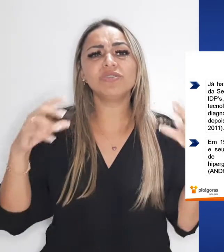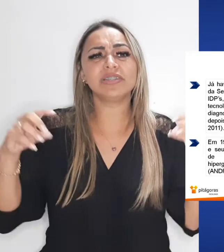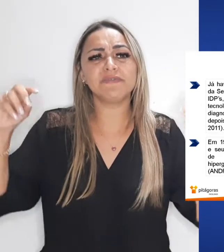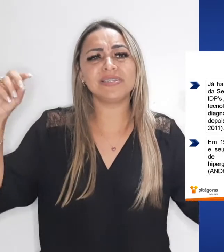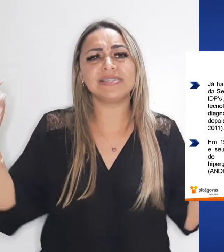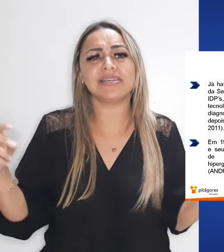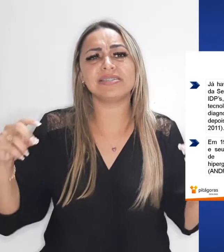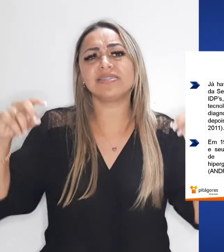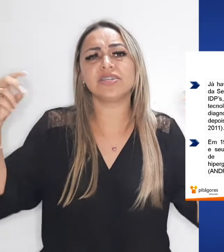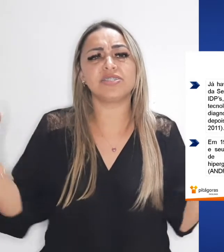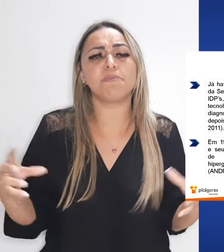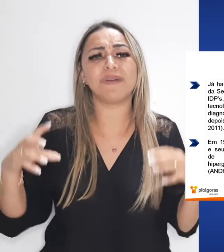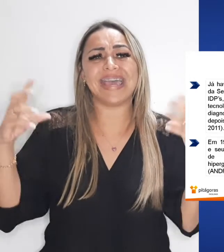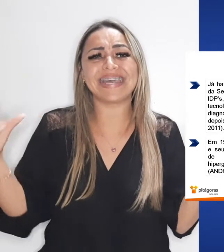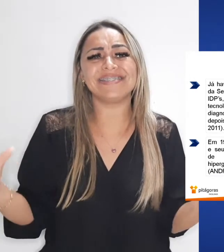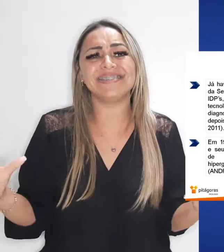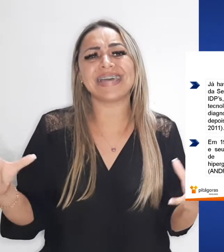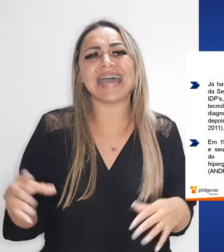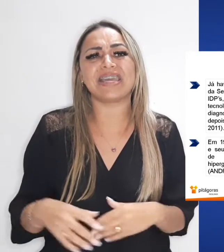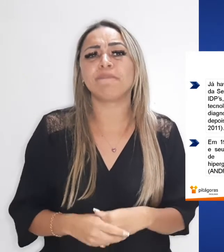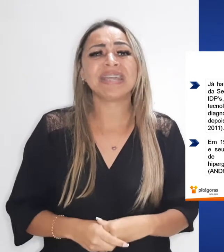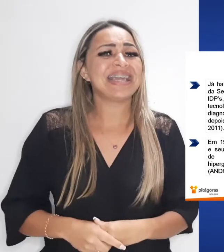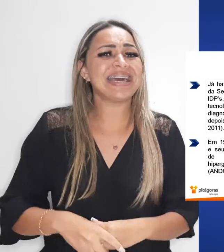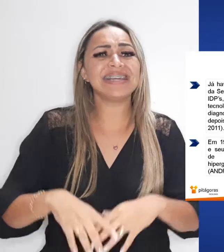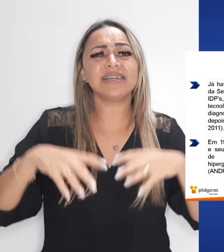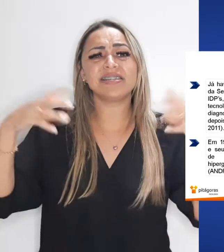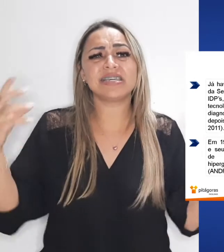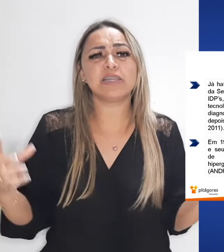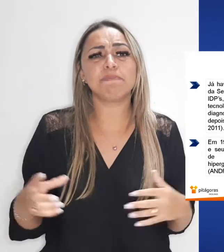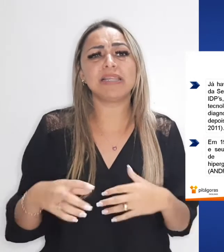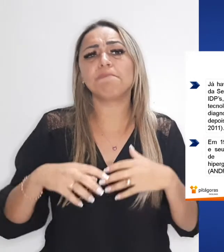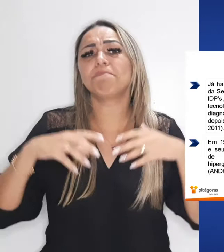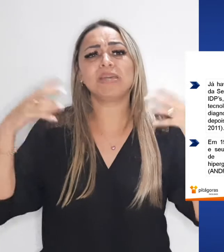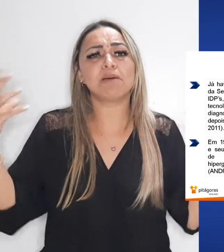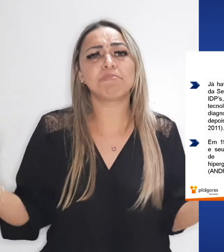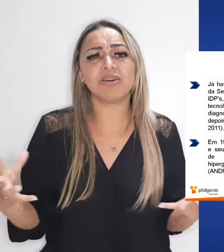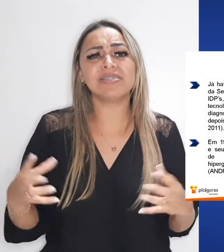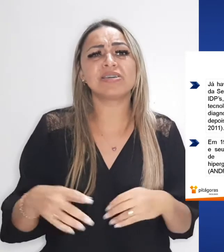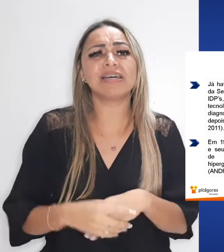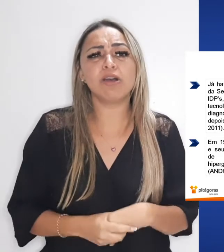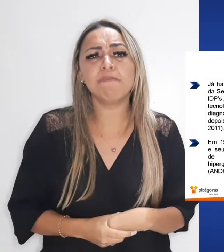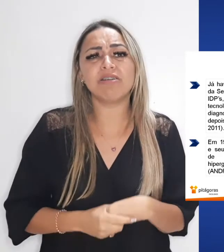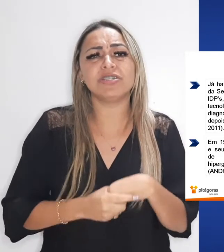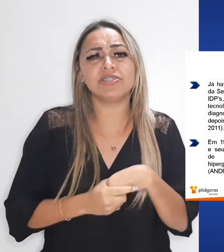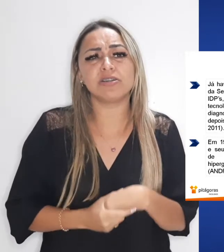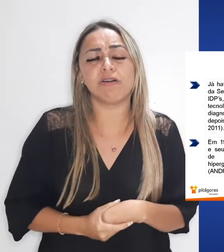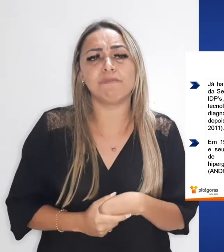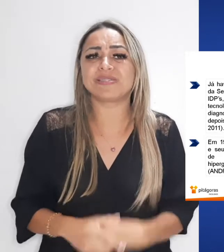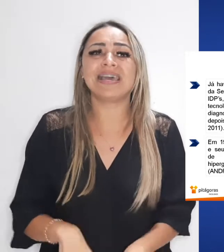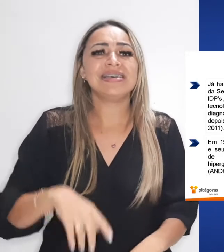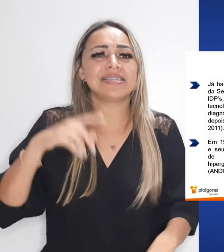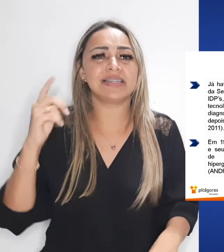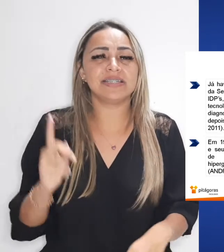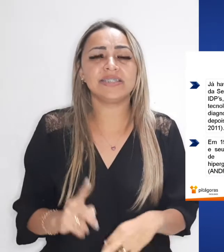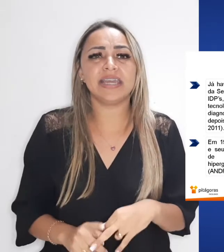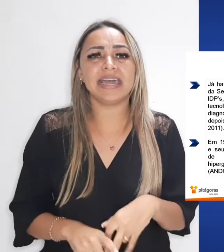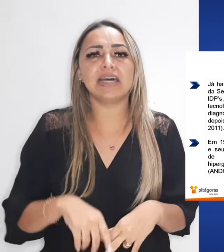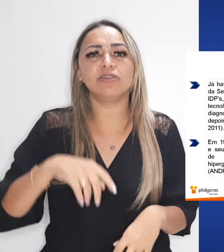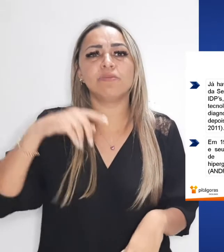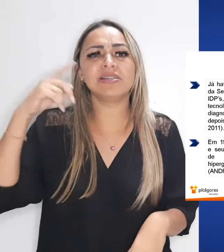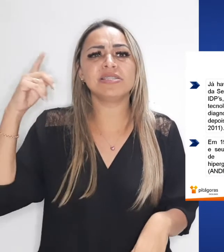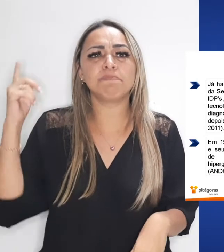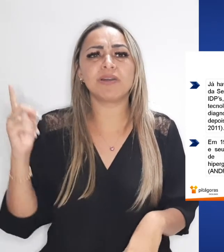de imunodeficiências de tipo hereditária, caracterizada pela produção anormal de anticorpos, células